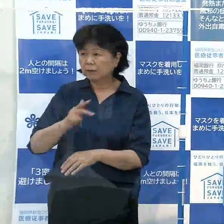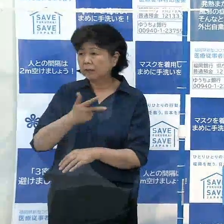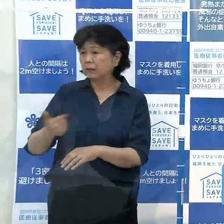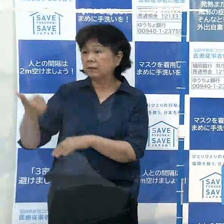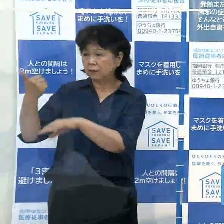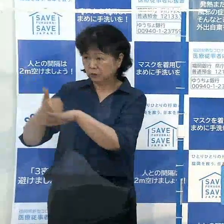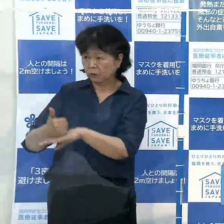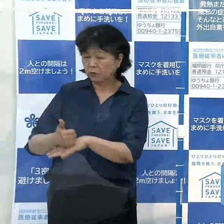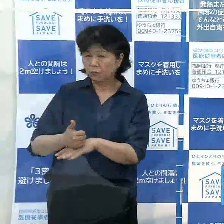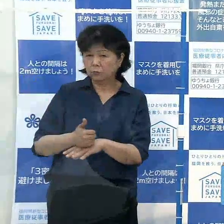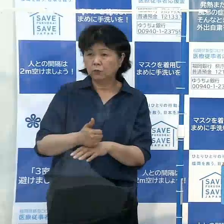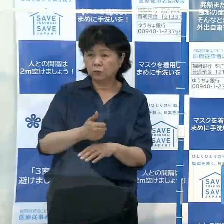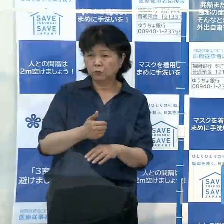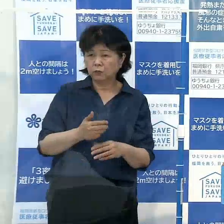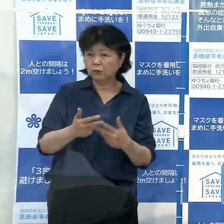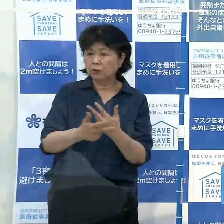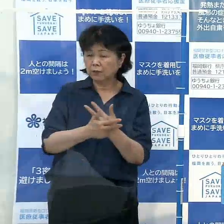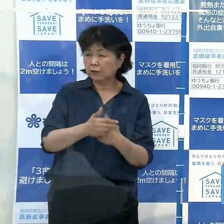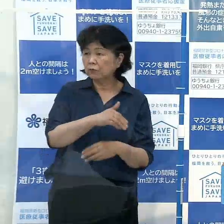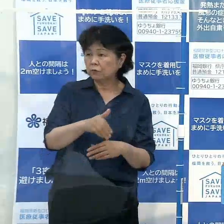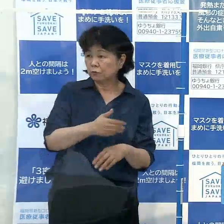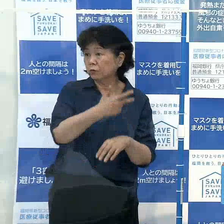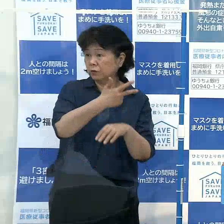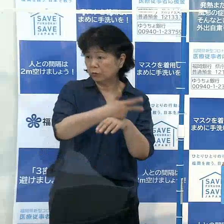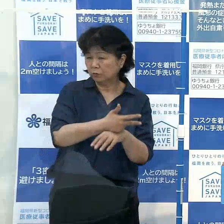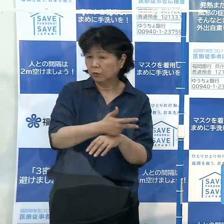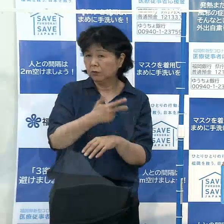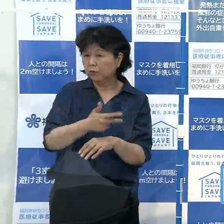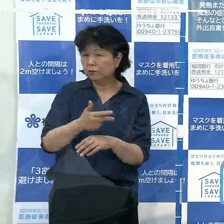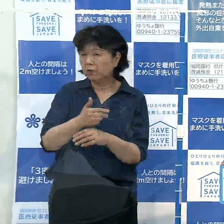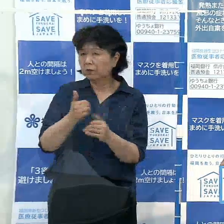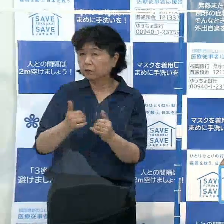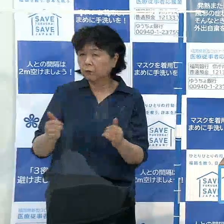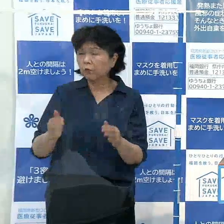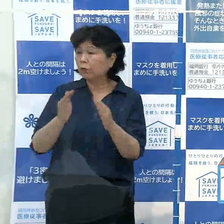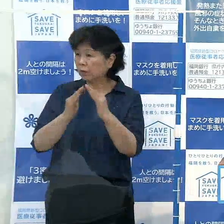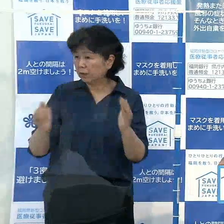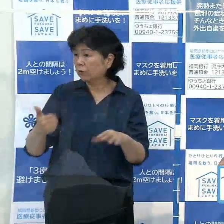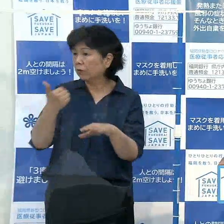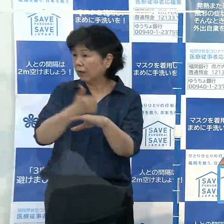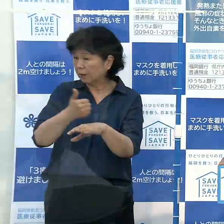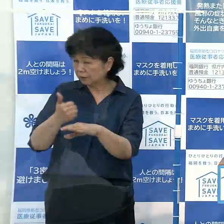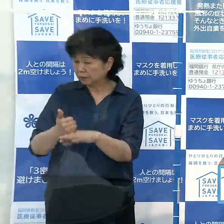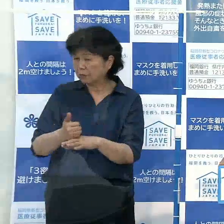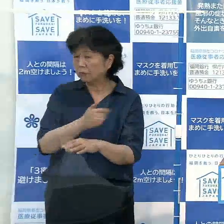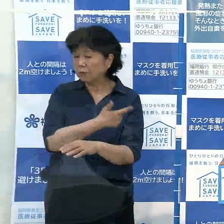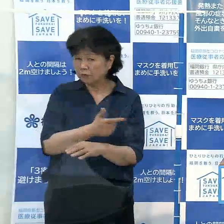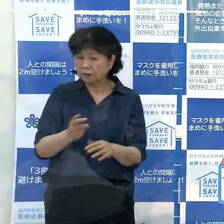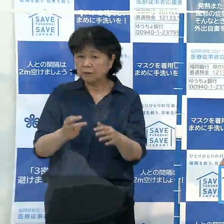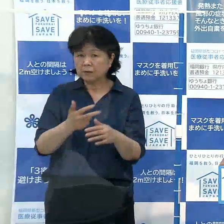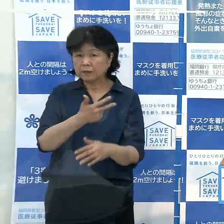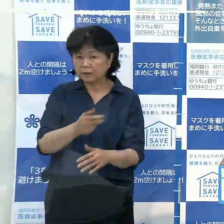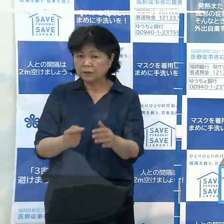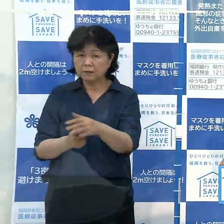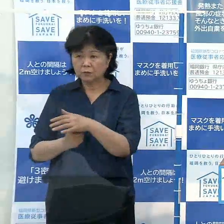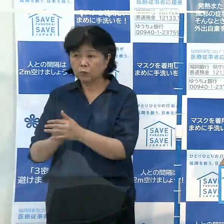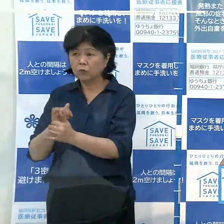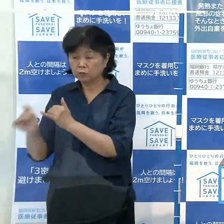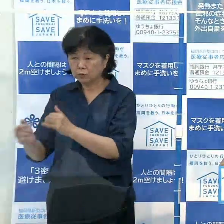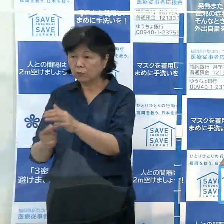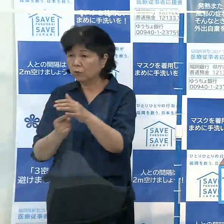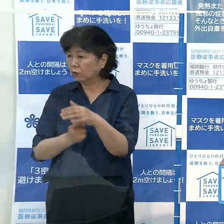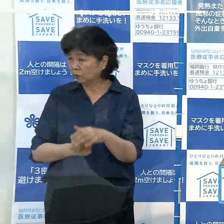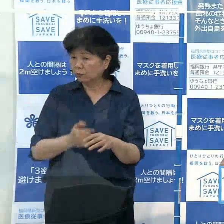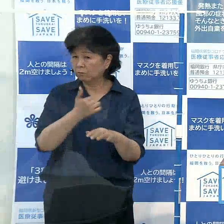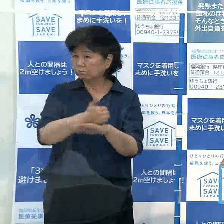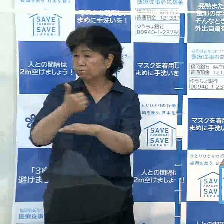北橋市長、それから市長会会長、町村会会長と、みんなが集まるのか、それぞれ